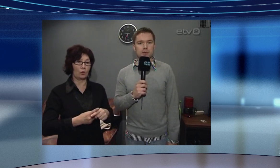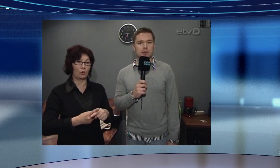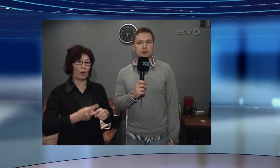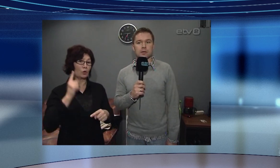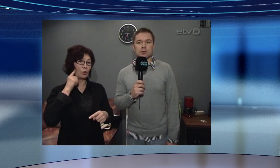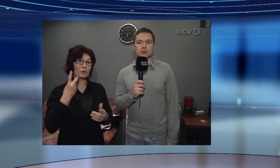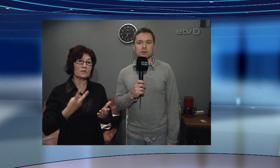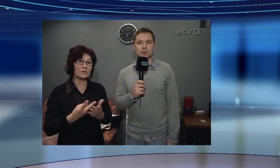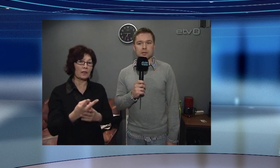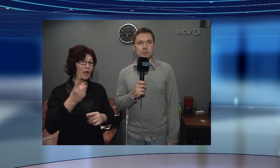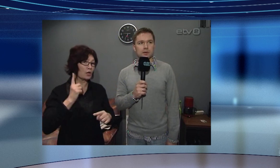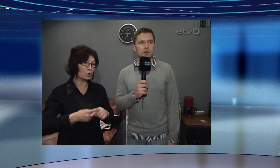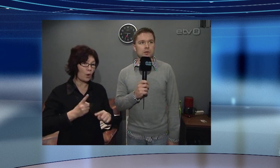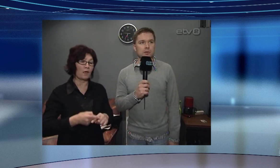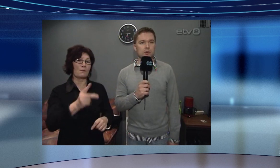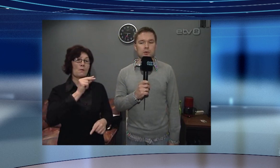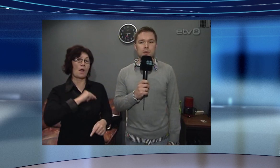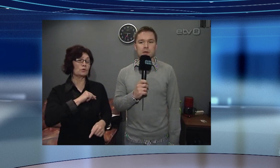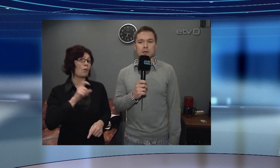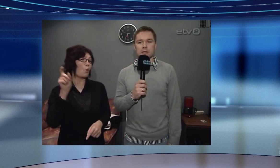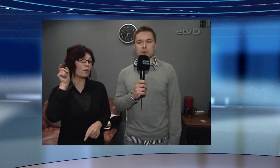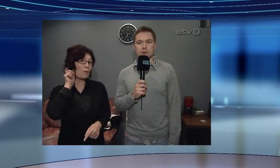sõita või sõites peavad kasutama seda kuulda aparaati, ei ole.